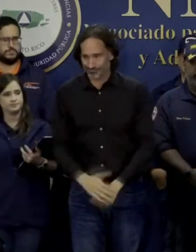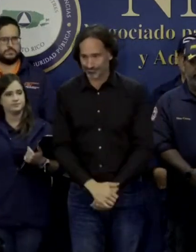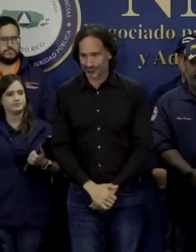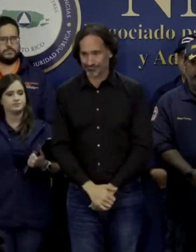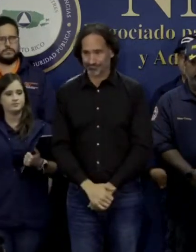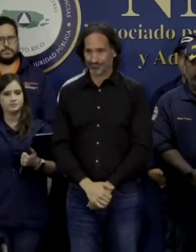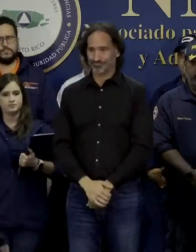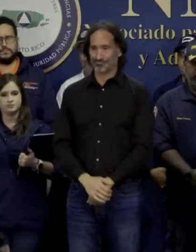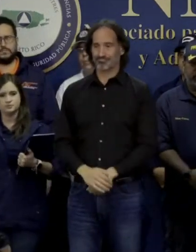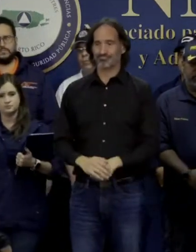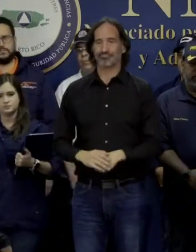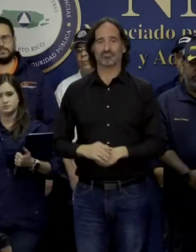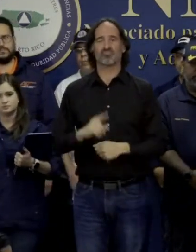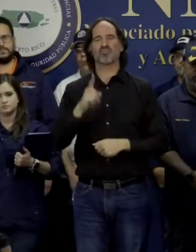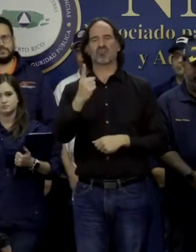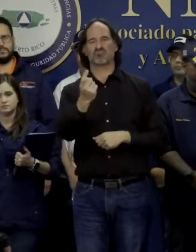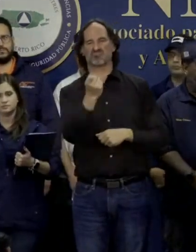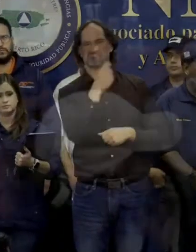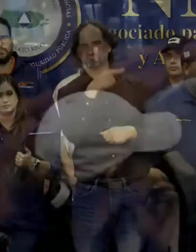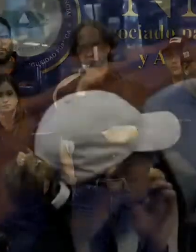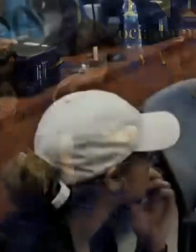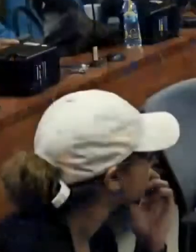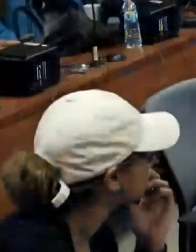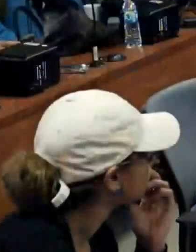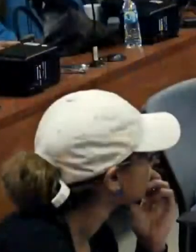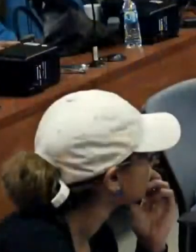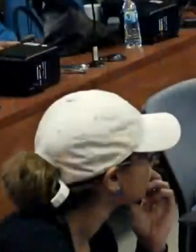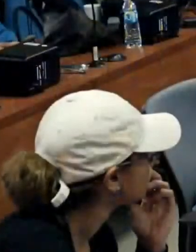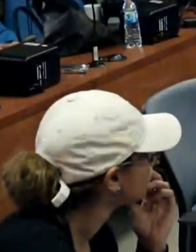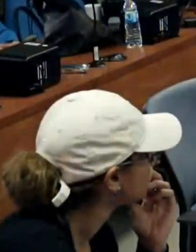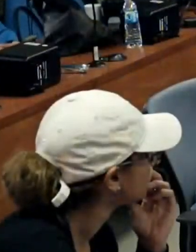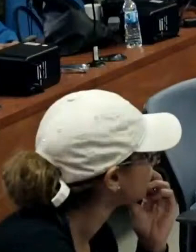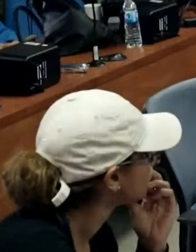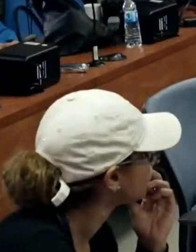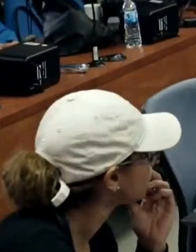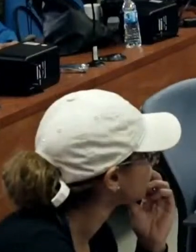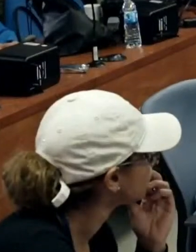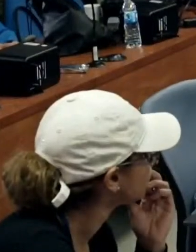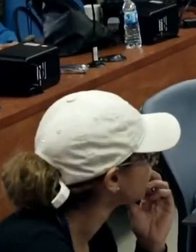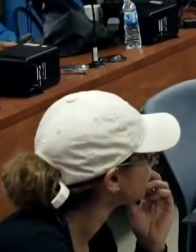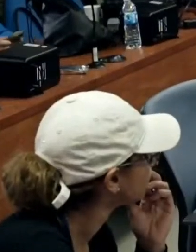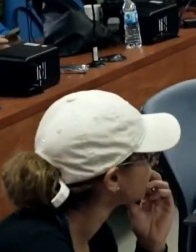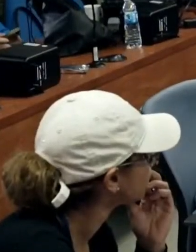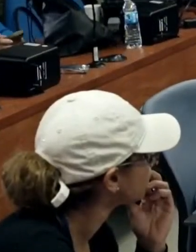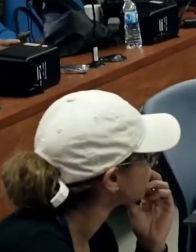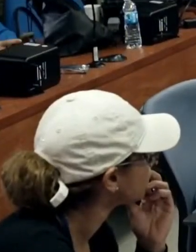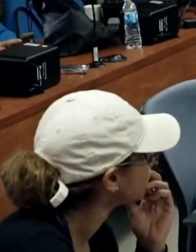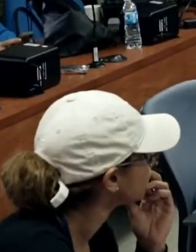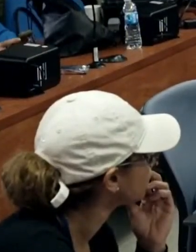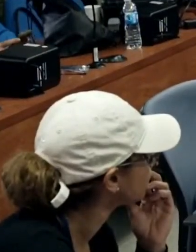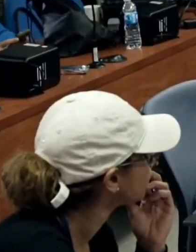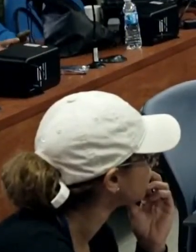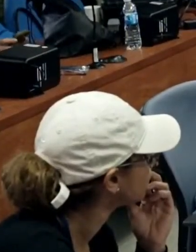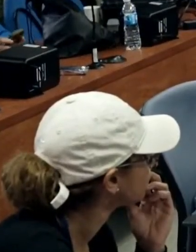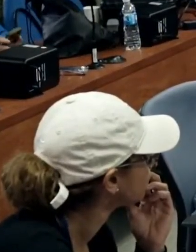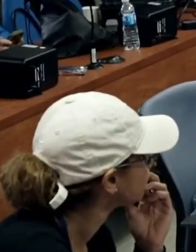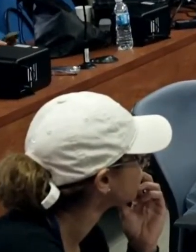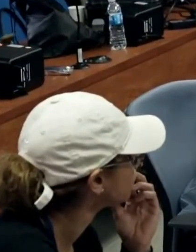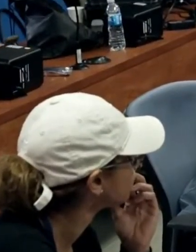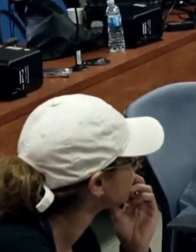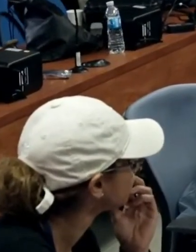Saludos. Primero, gobernador, hay una solicitud que se está haciendo a raíz de la situación con energía eléctrica de que